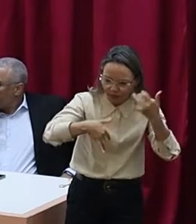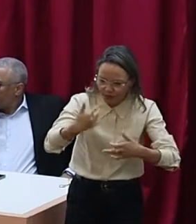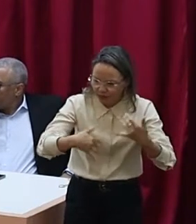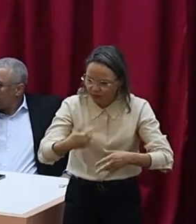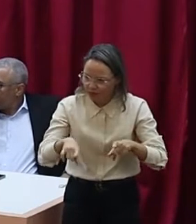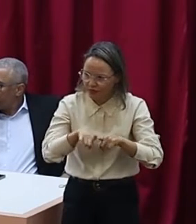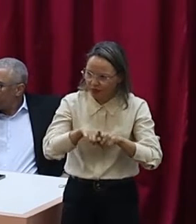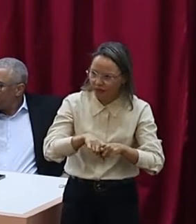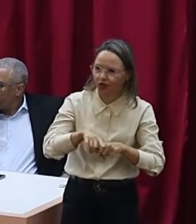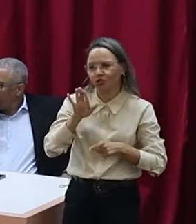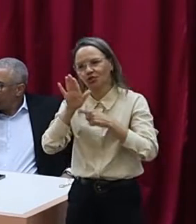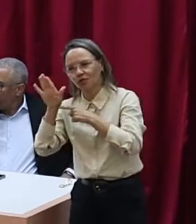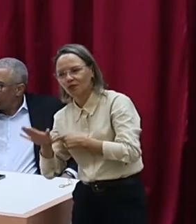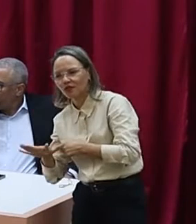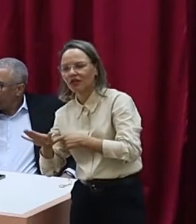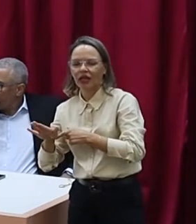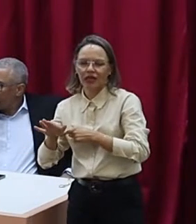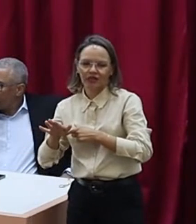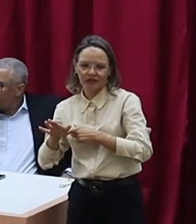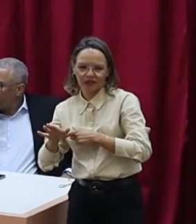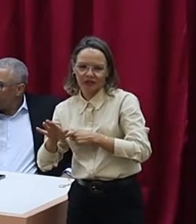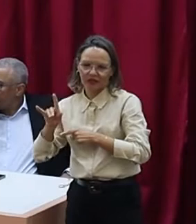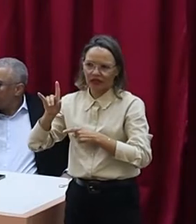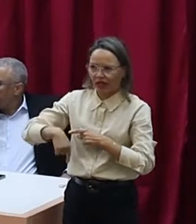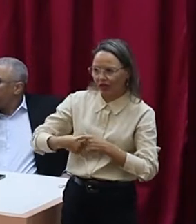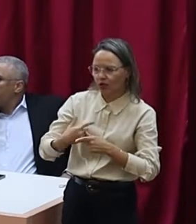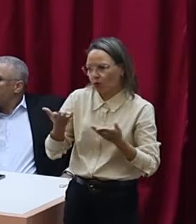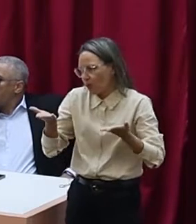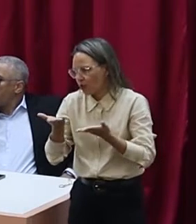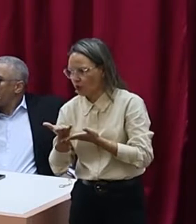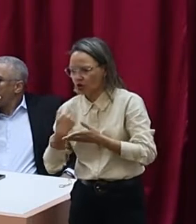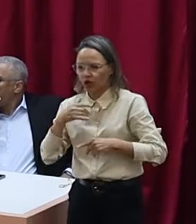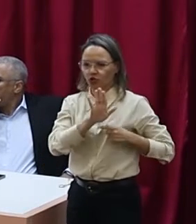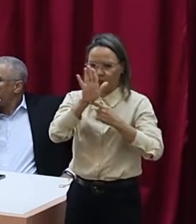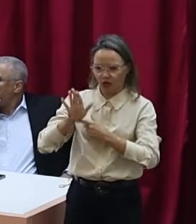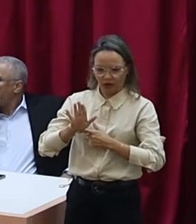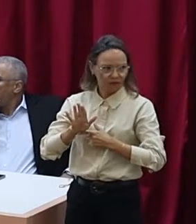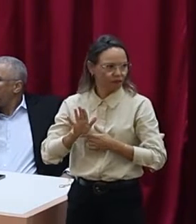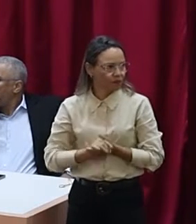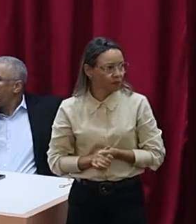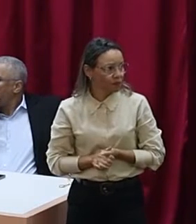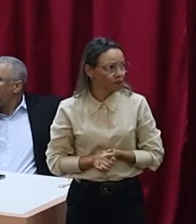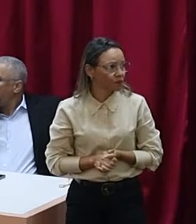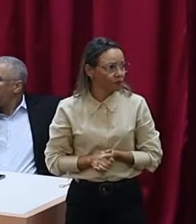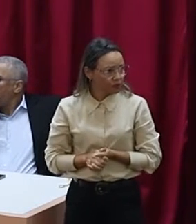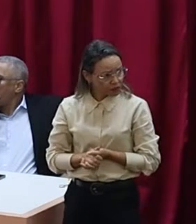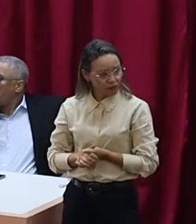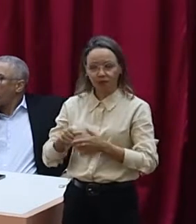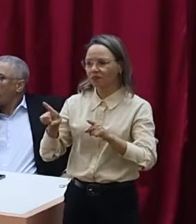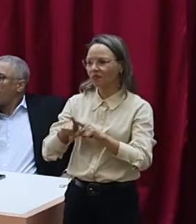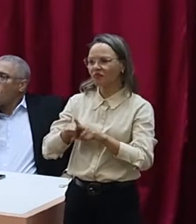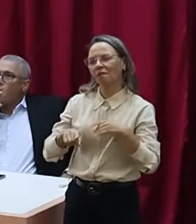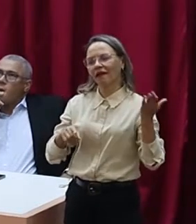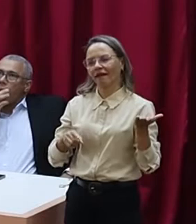né, como eu falei, a noção de metalepse na Butler, né? o próximo slide. E a figura da